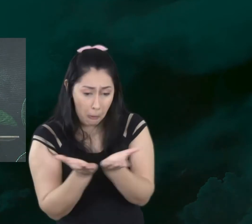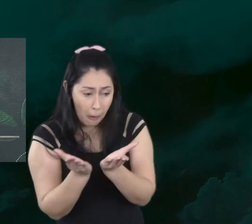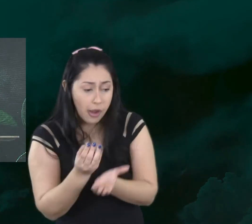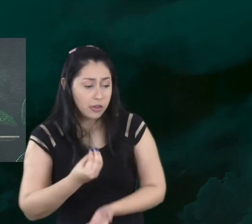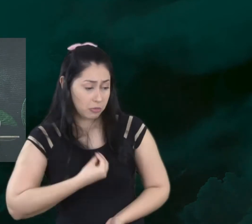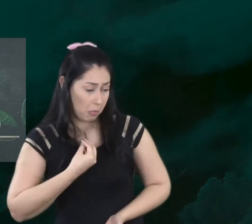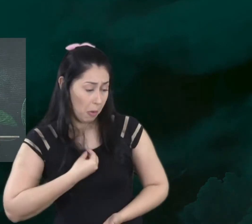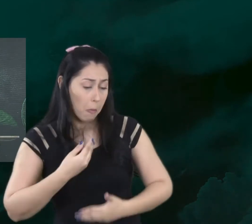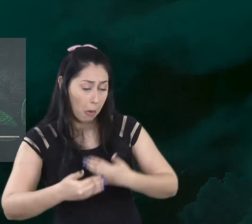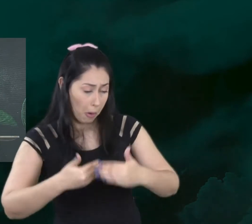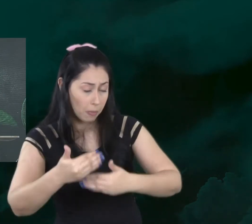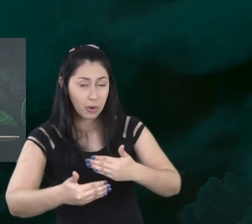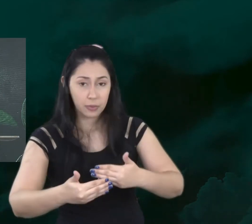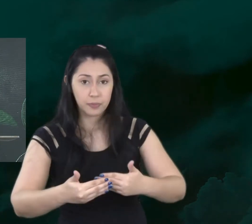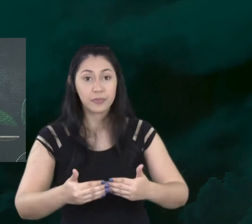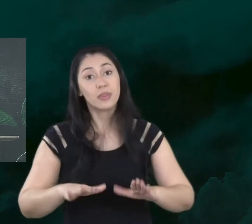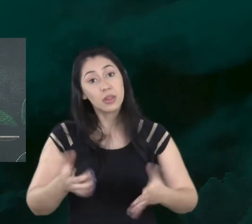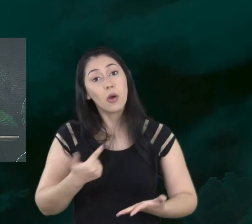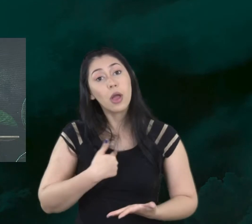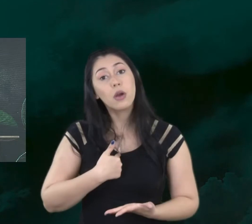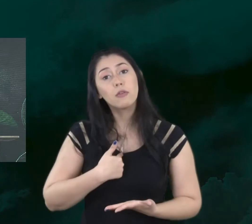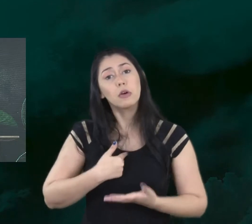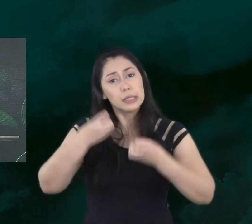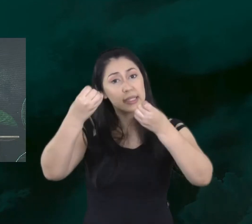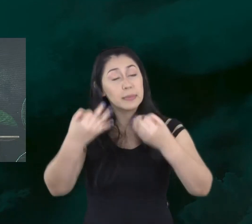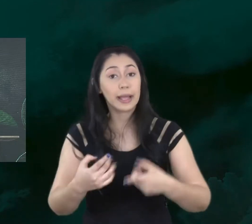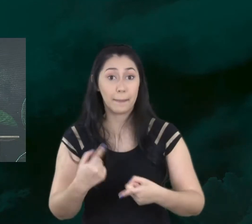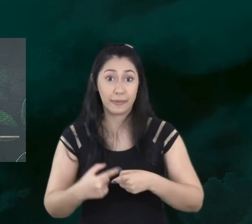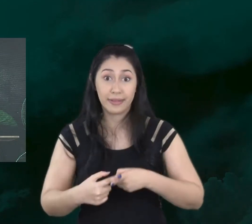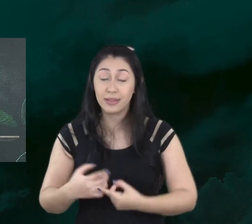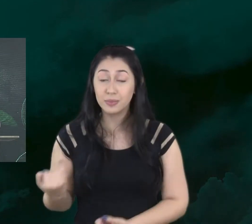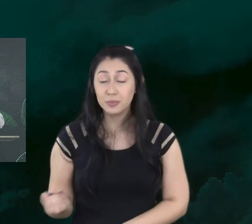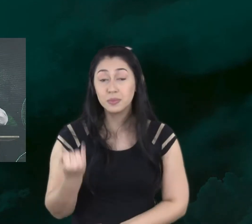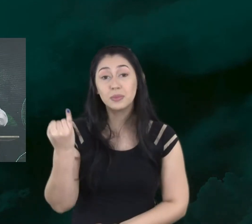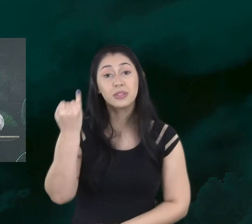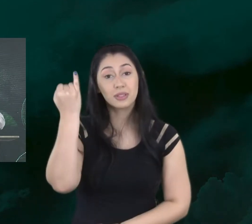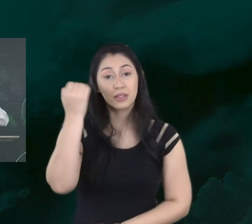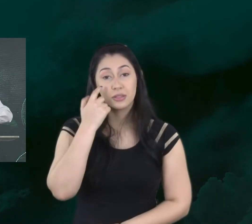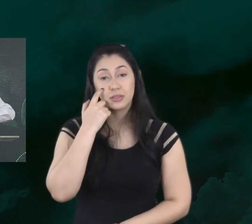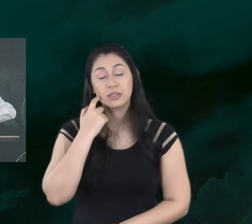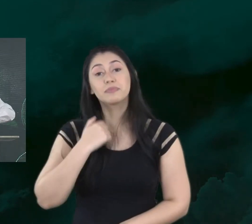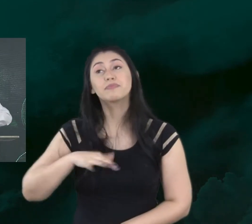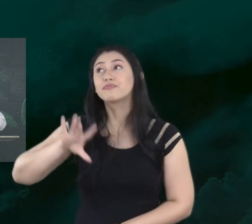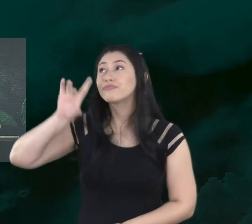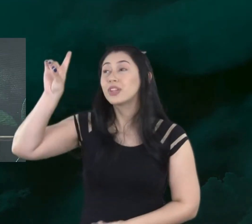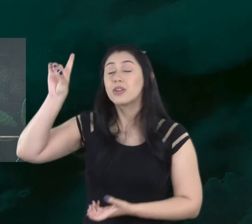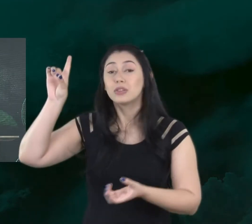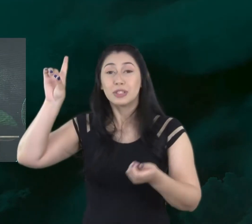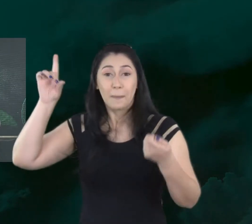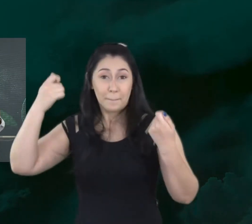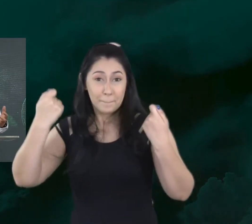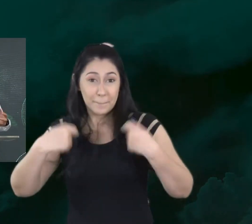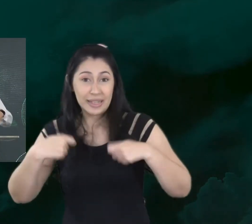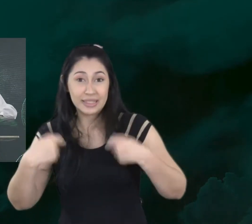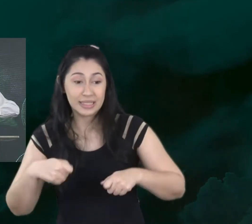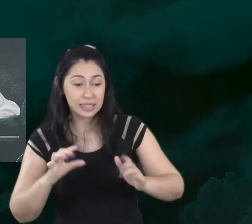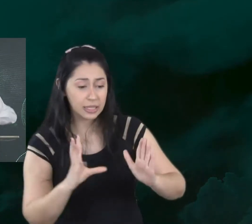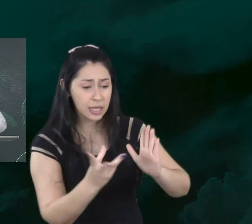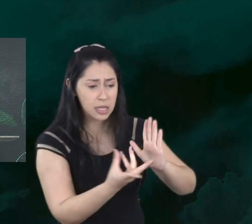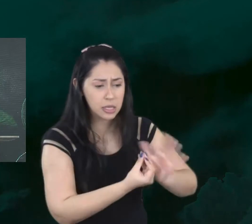Então eu vou permanecer nisso porque é um ponto-chave, Deus precisa preparar a sua